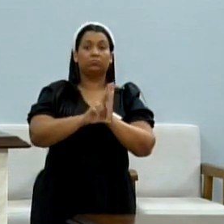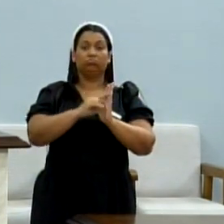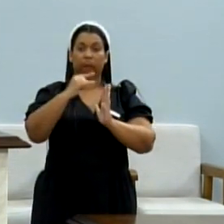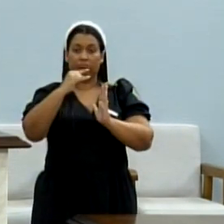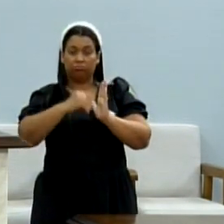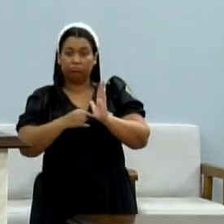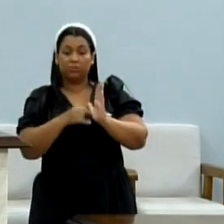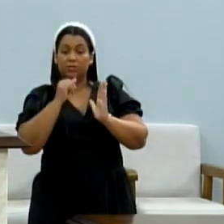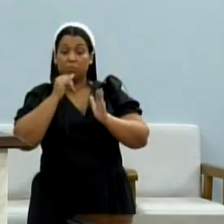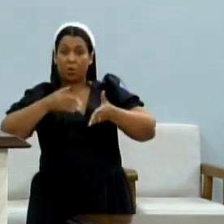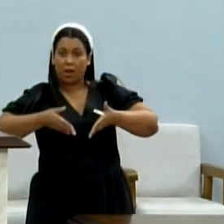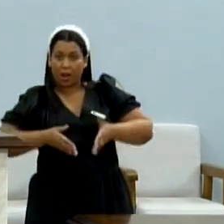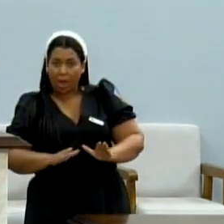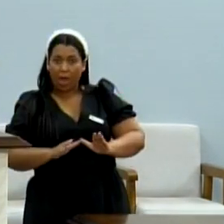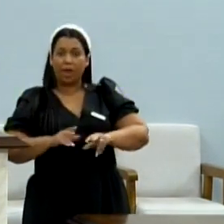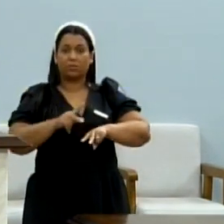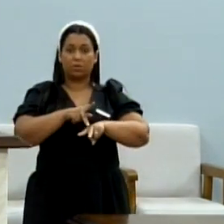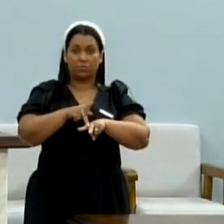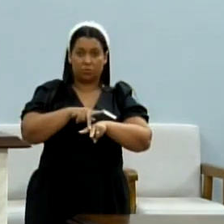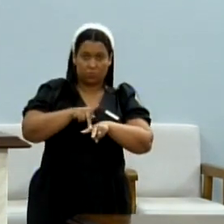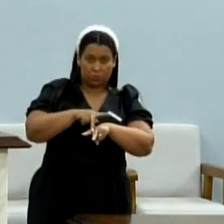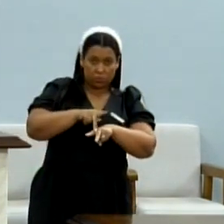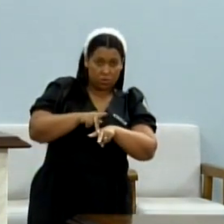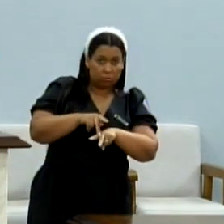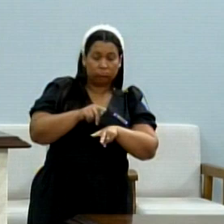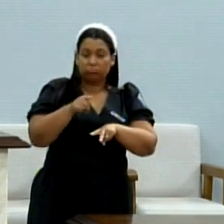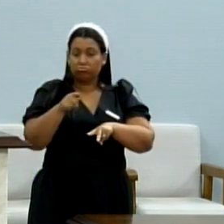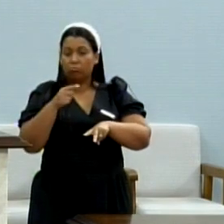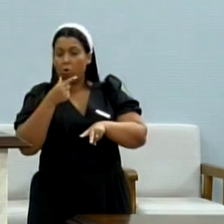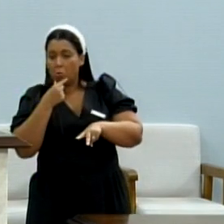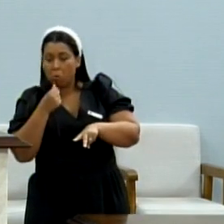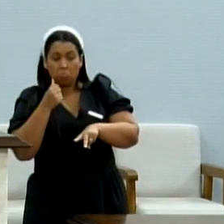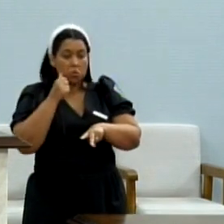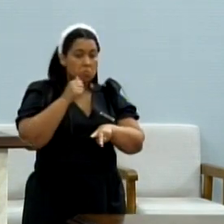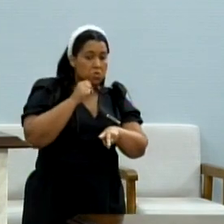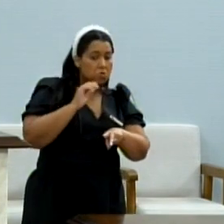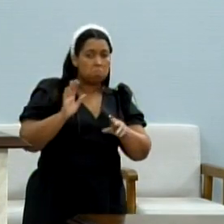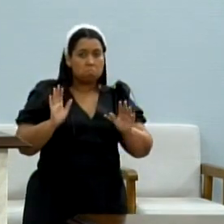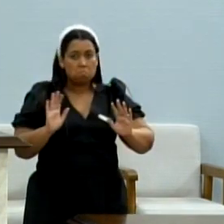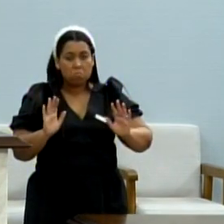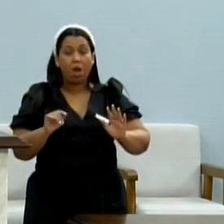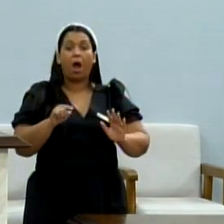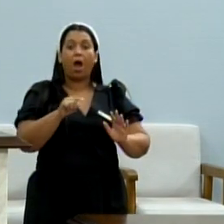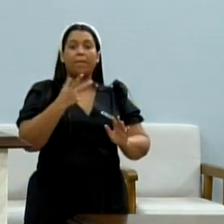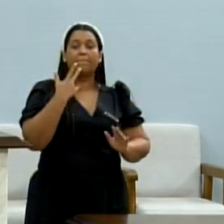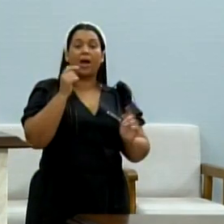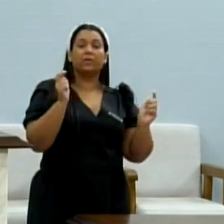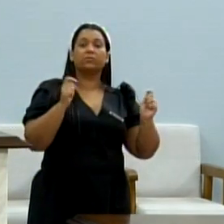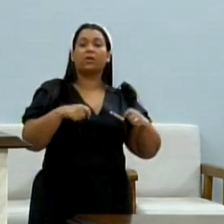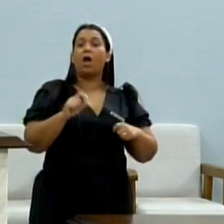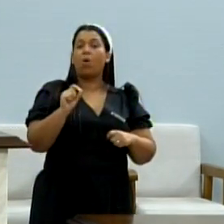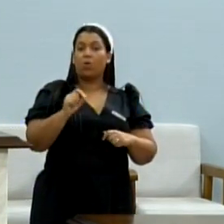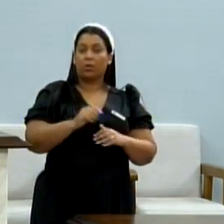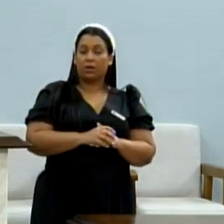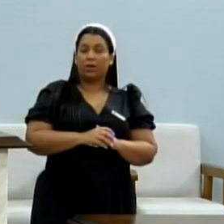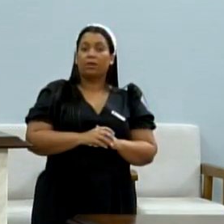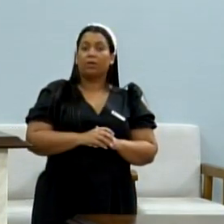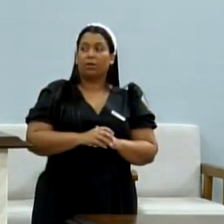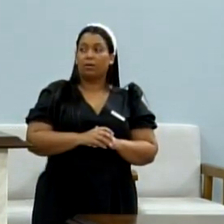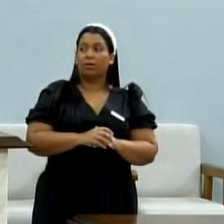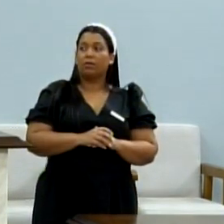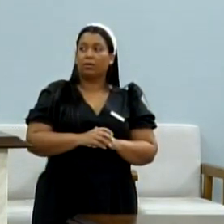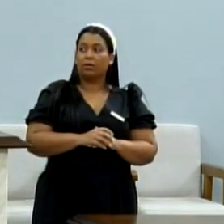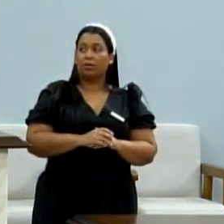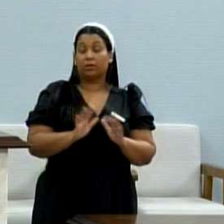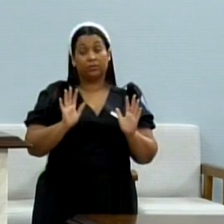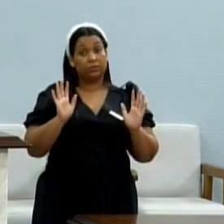quando nasce um bebê que tem um genital ambíguo, que não dá para saber se é menino ou menina, os pais podem, né, tá